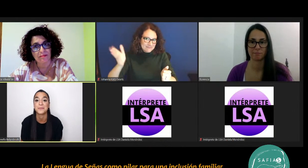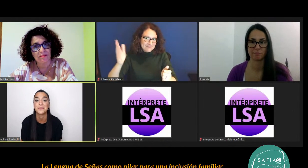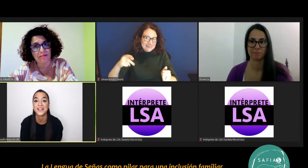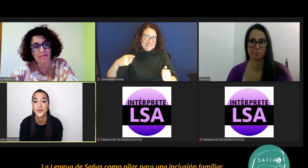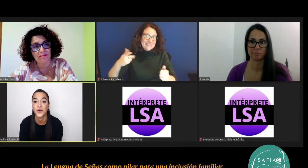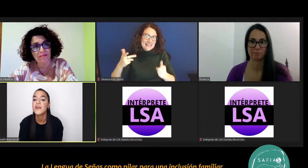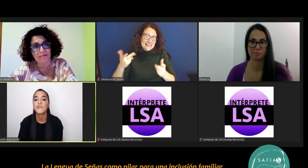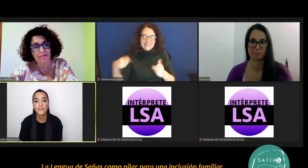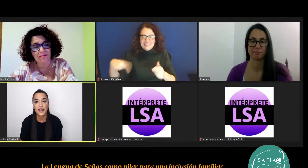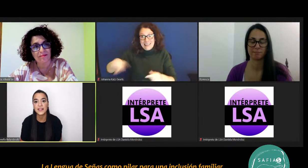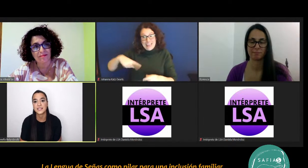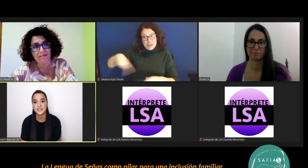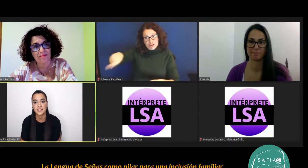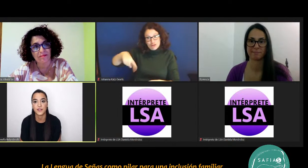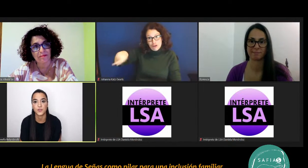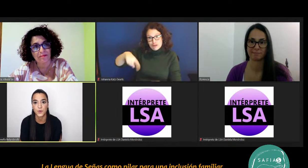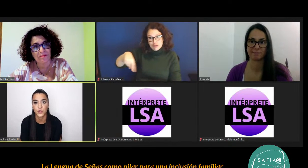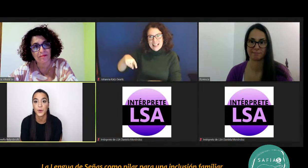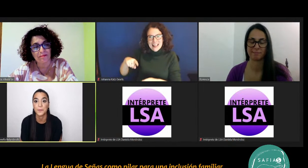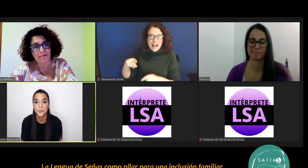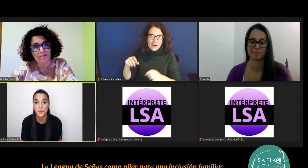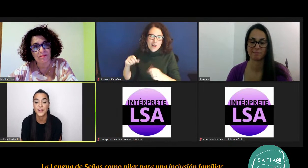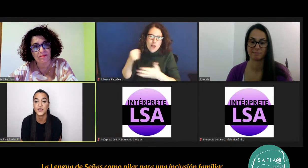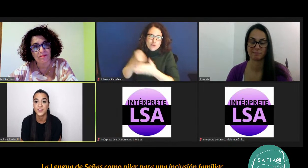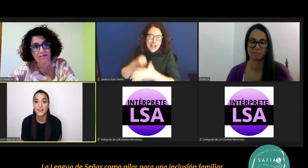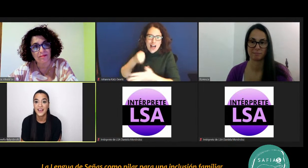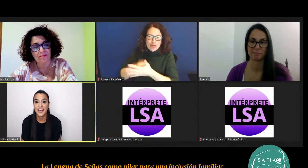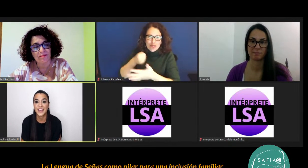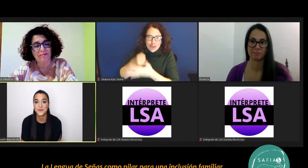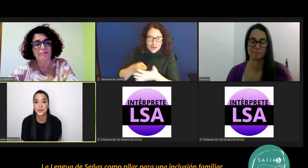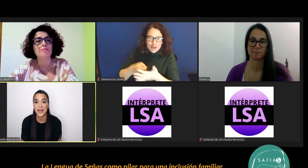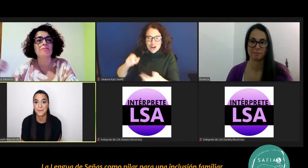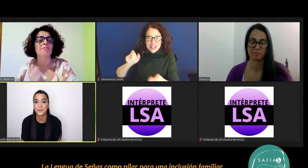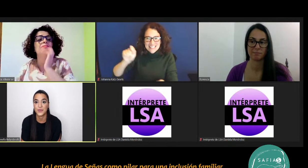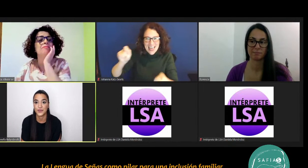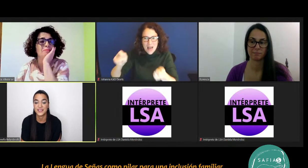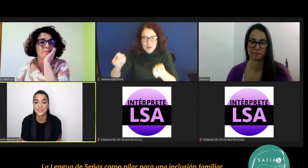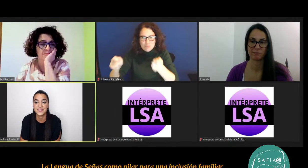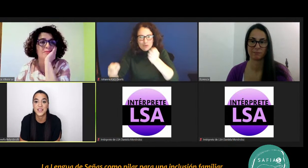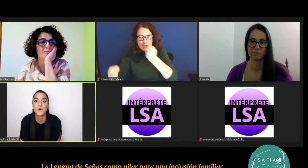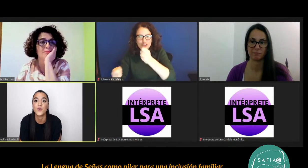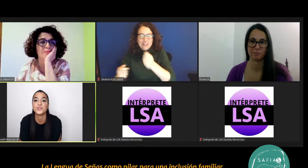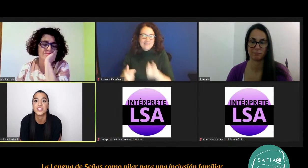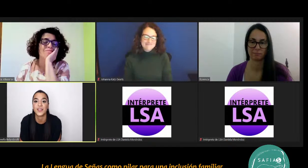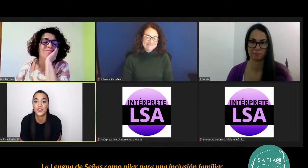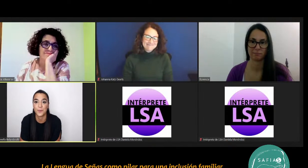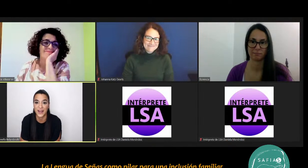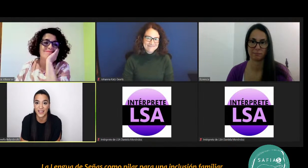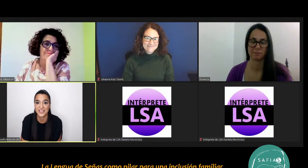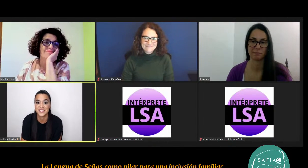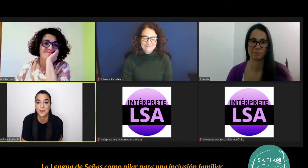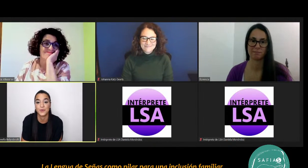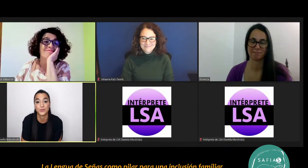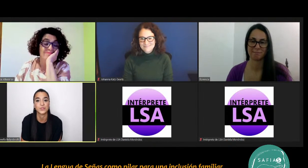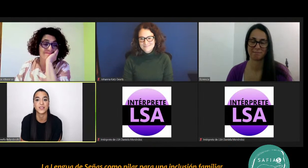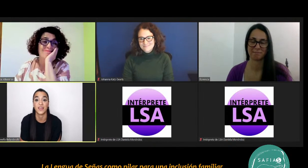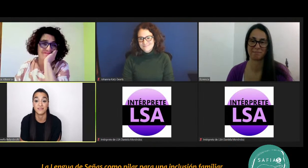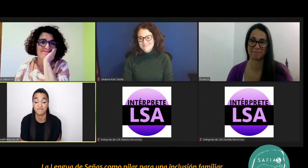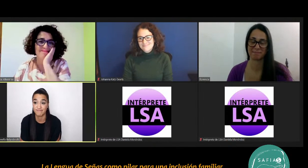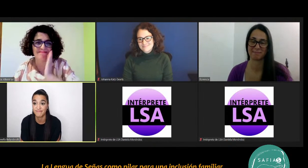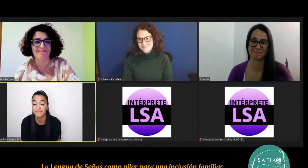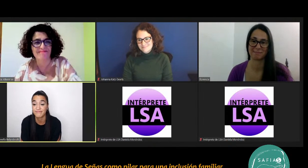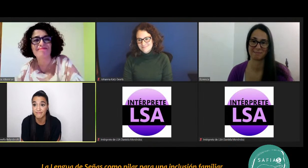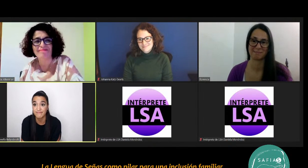está adaptando. ¿Falta? Sí, falta un montón, pero hay un cambio y seguimos luchando para que ese cambio